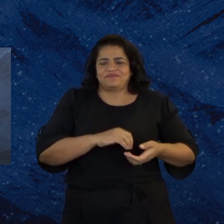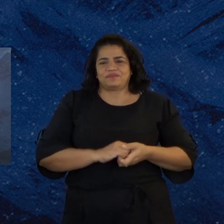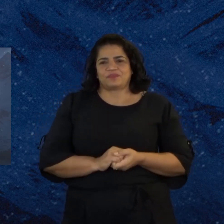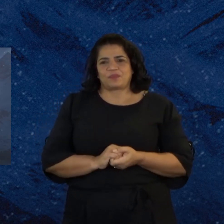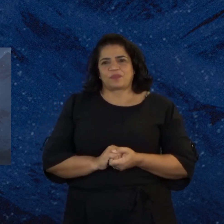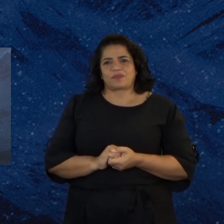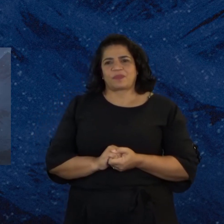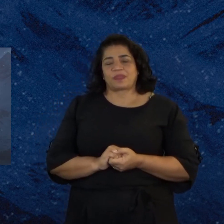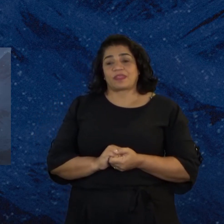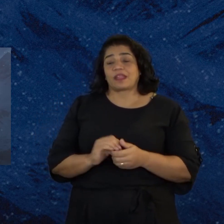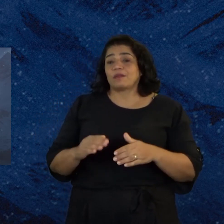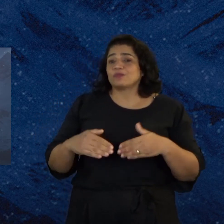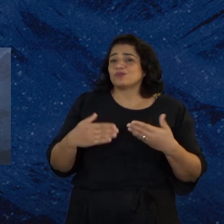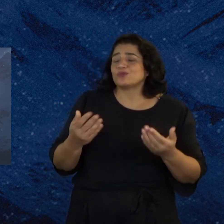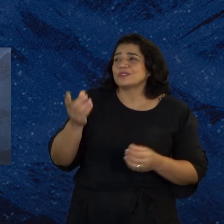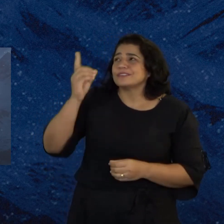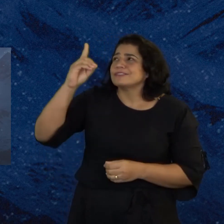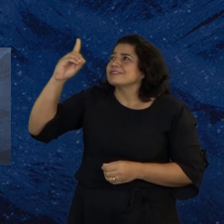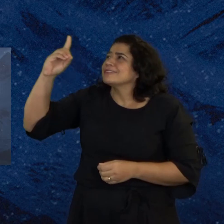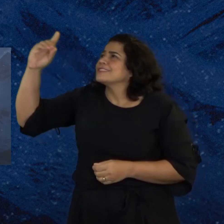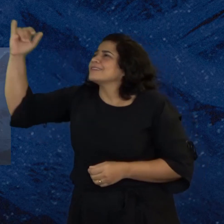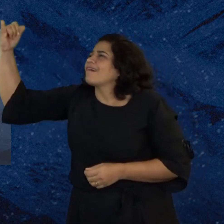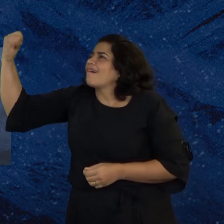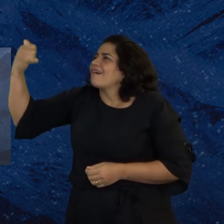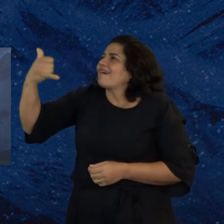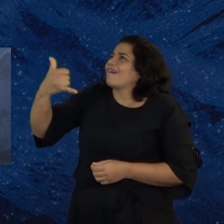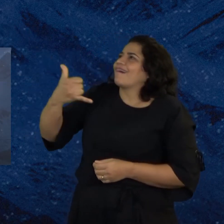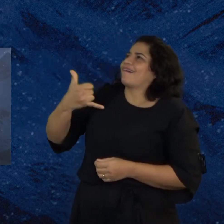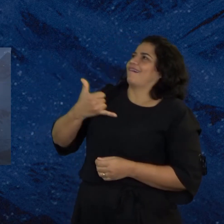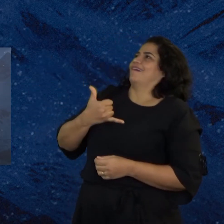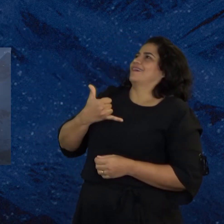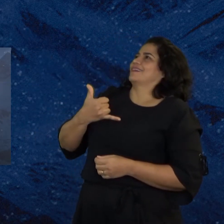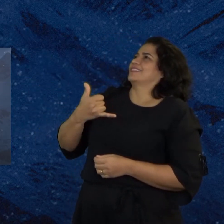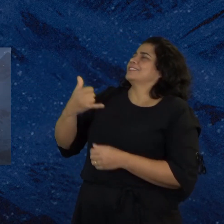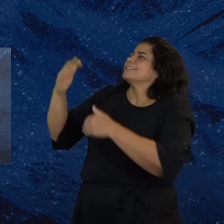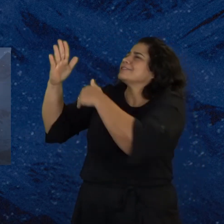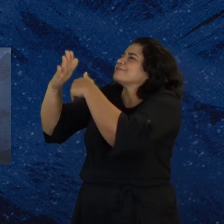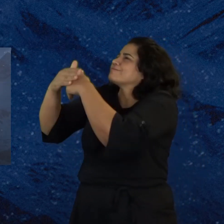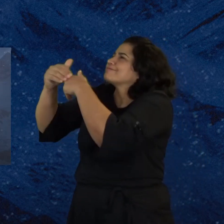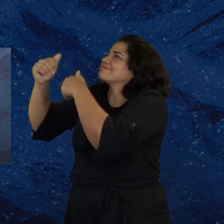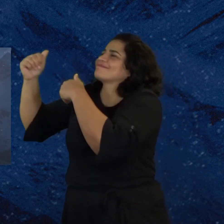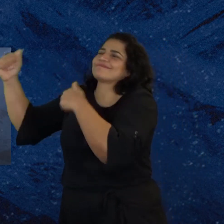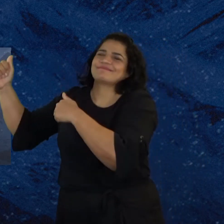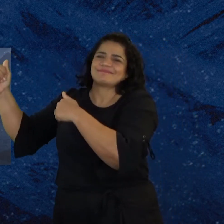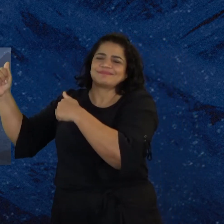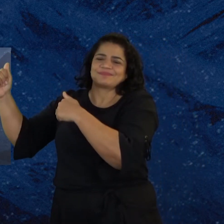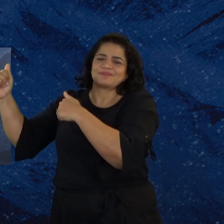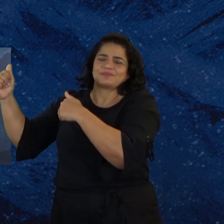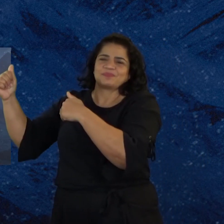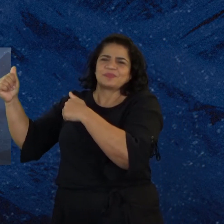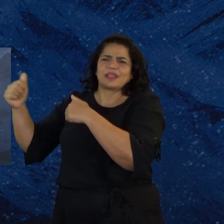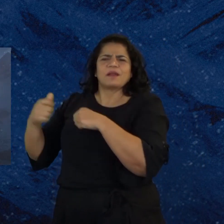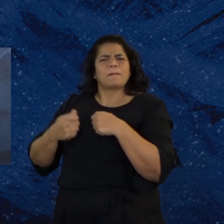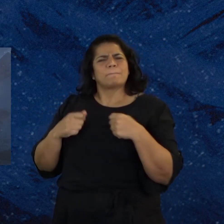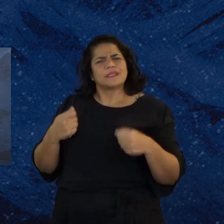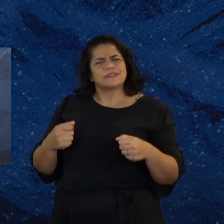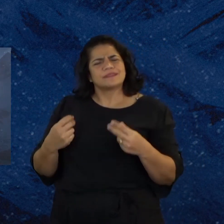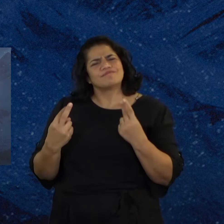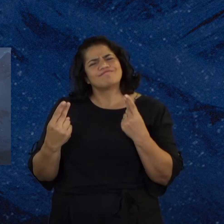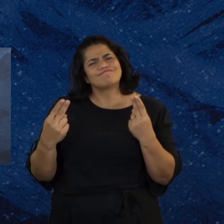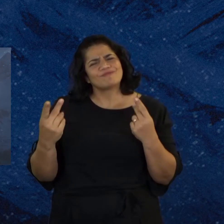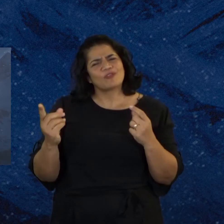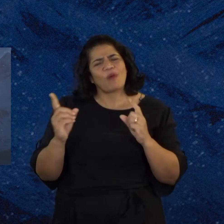Quando Deus falar, quando Deus chamar, você tem que fazer igual aqueles discípulos que